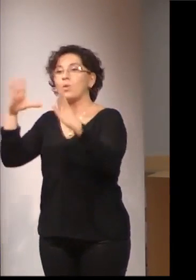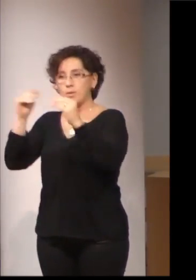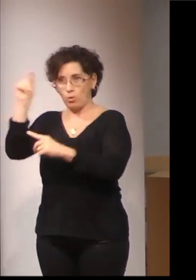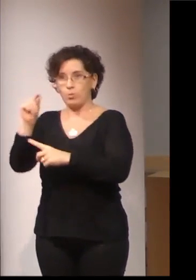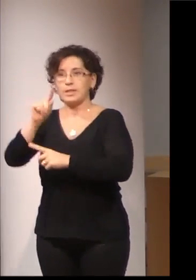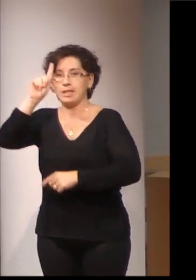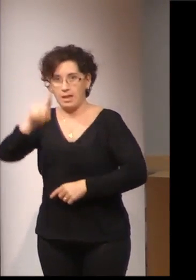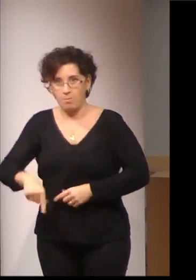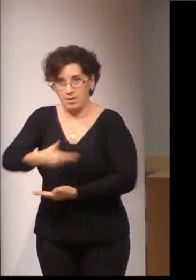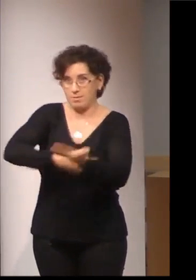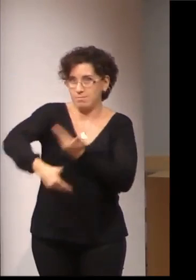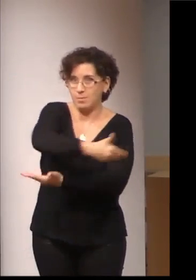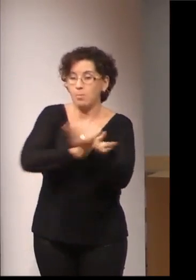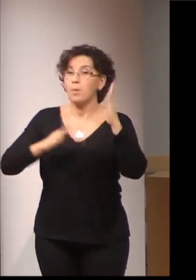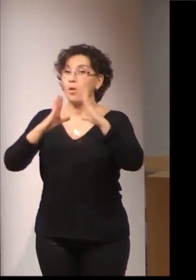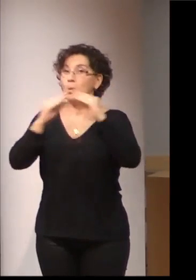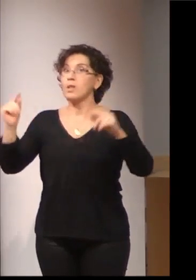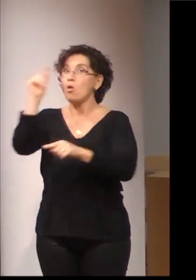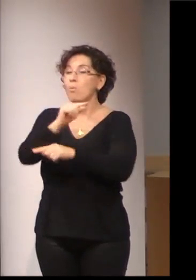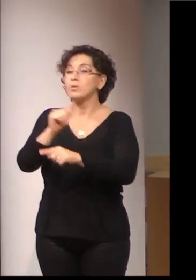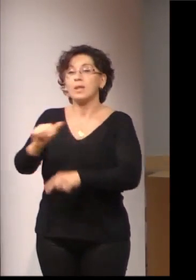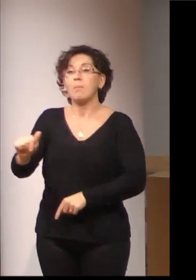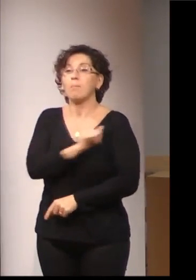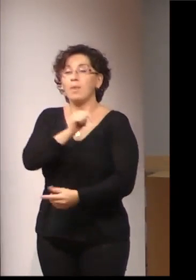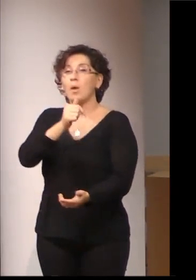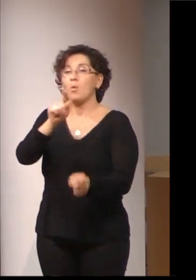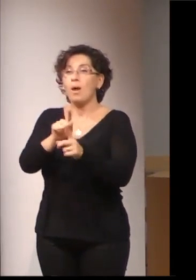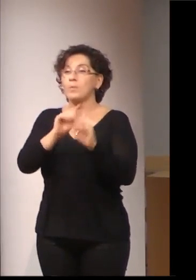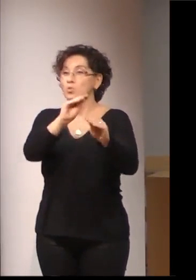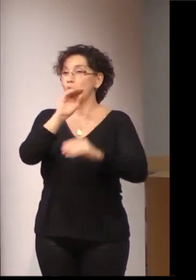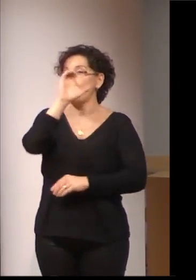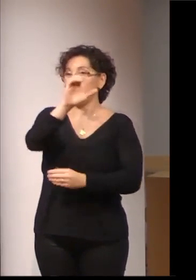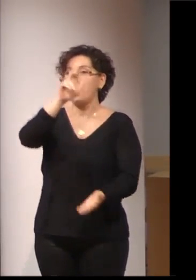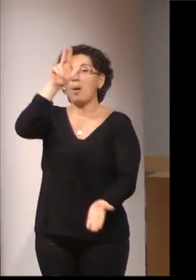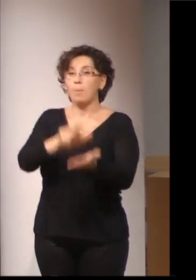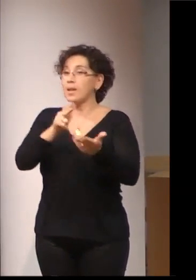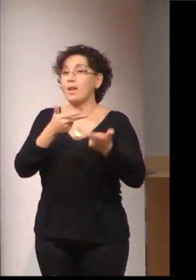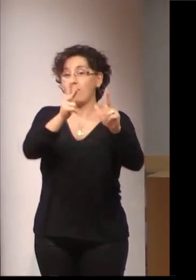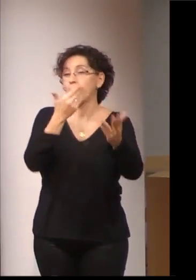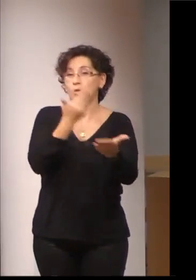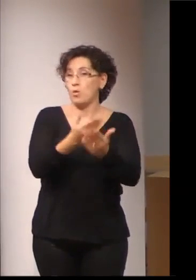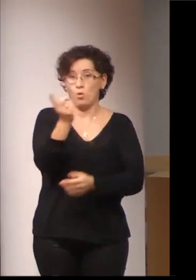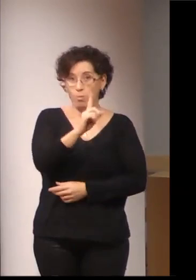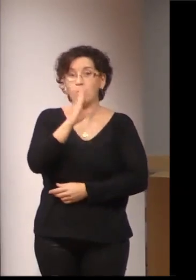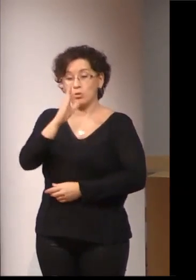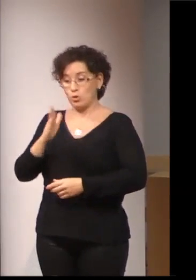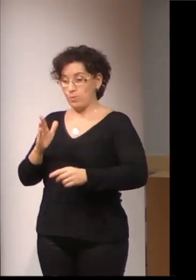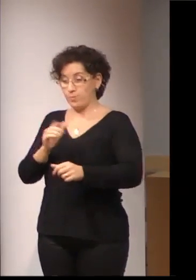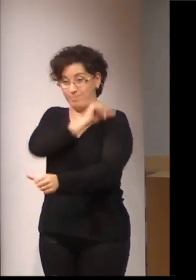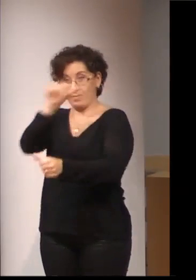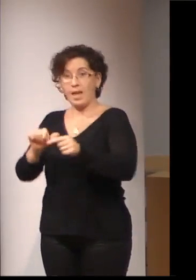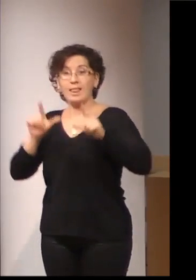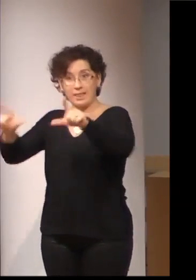de Madrid, pero la Universidad Complutense de Madrid nunca solicita la verificación de su comunidad y por eso los títulos que se han expedido hasta ahora.